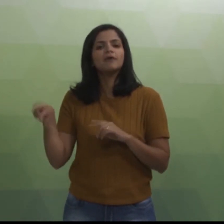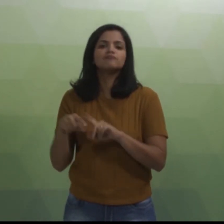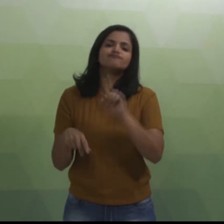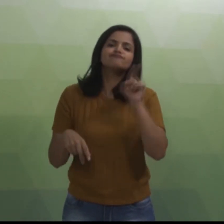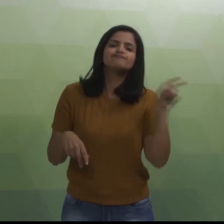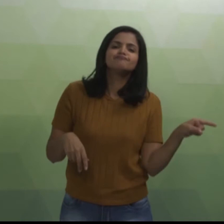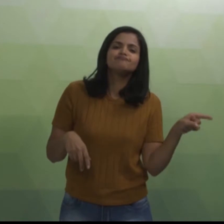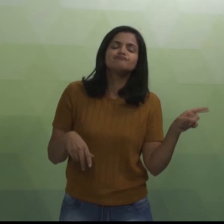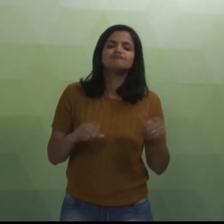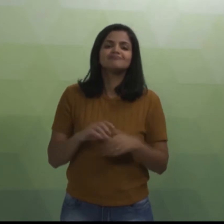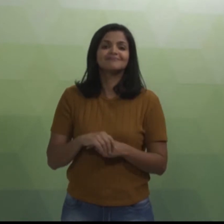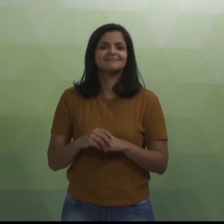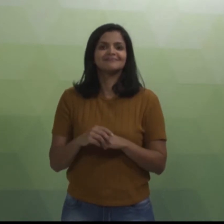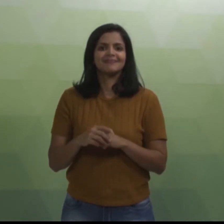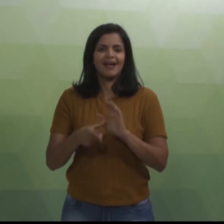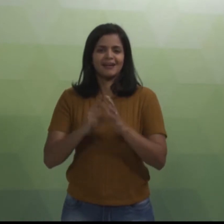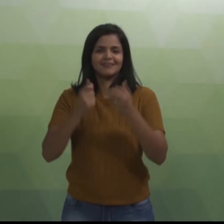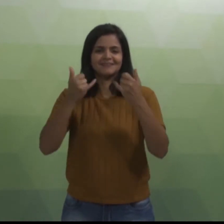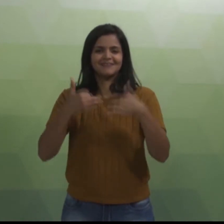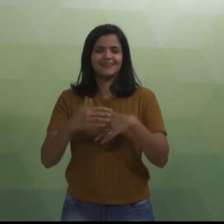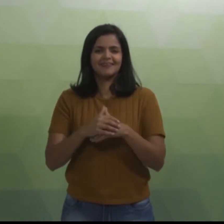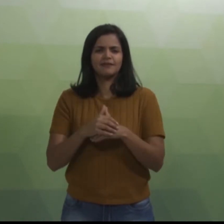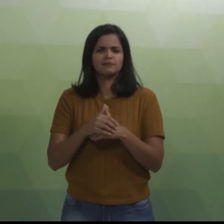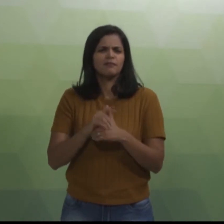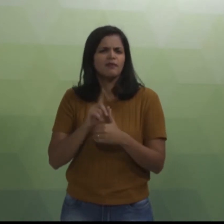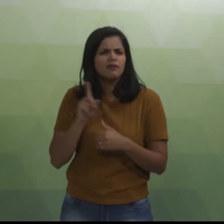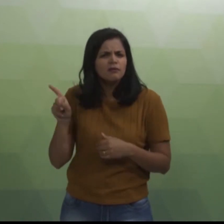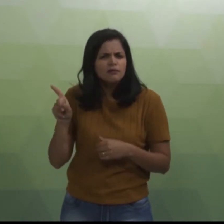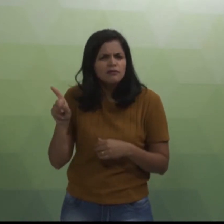aqui sinalizando e faço essa marcação, ou essa.